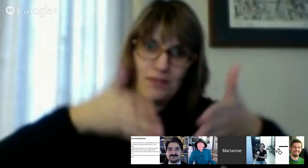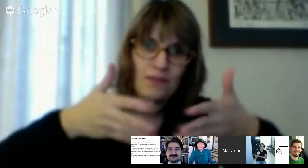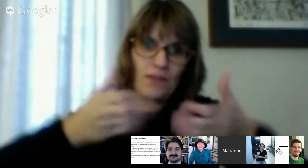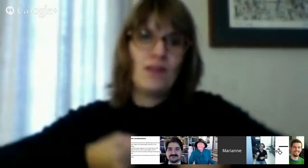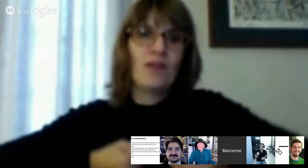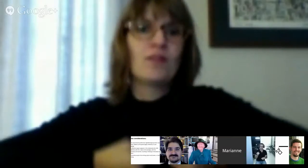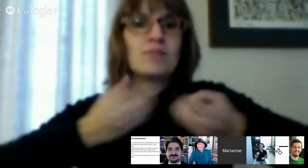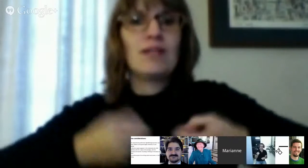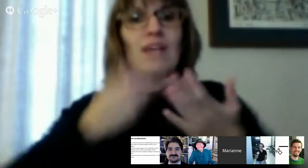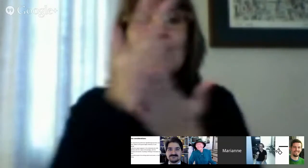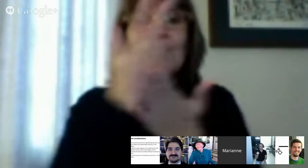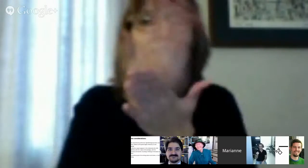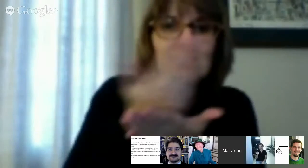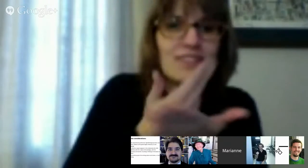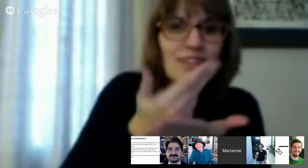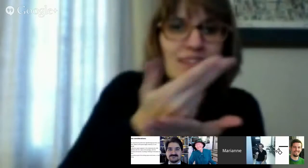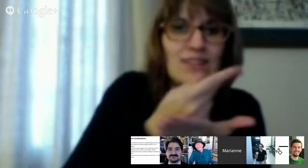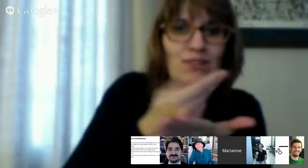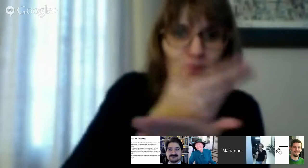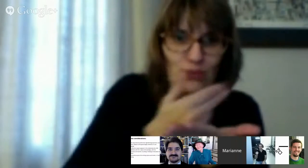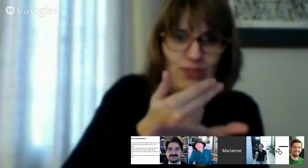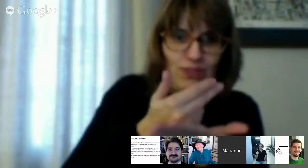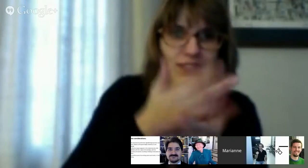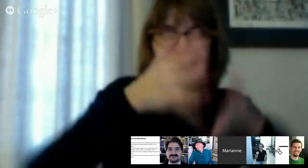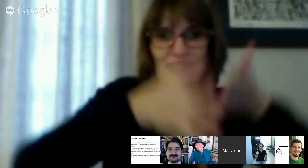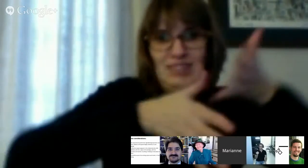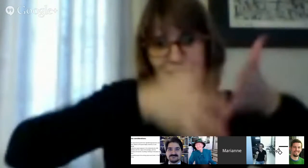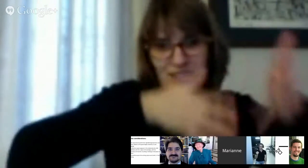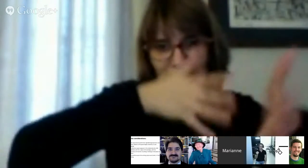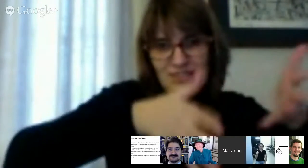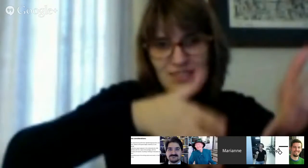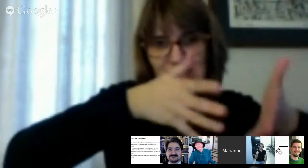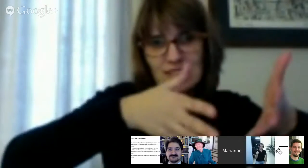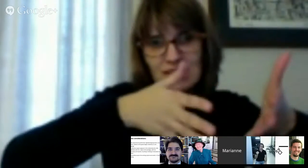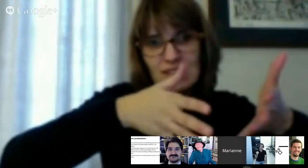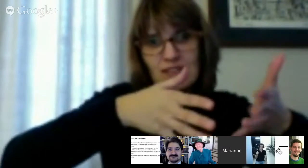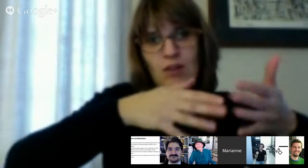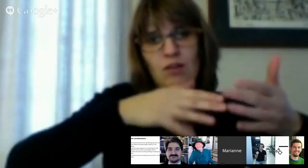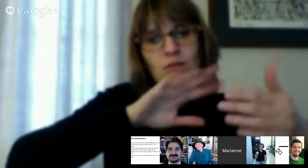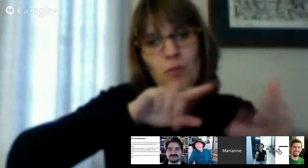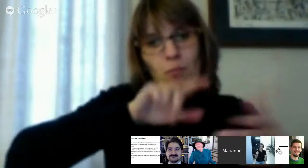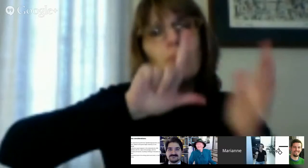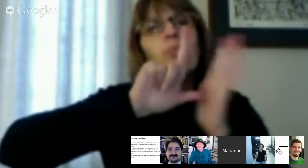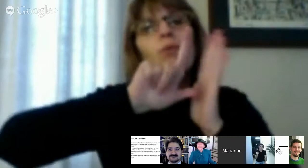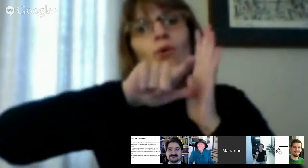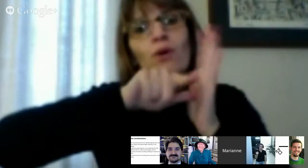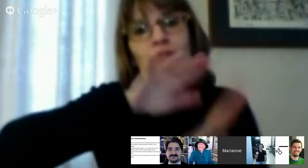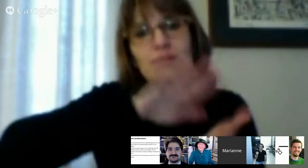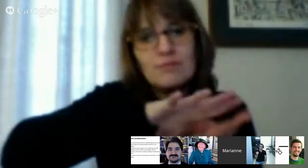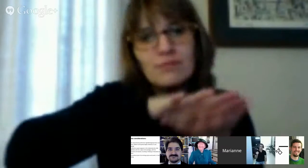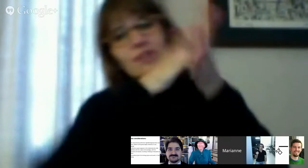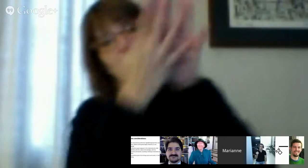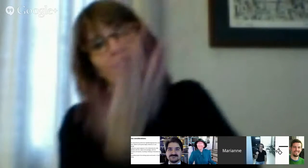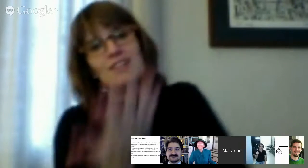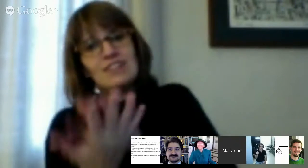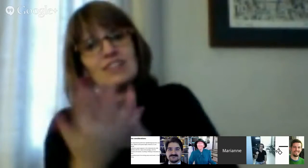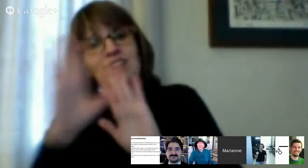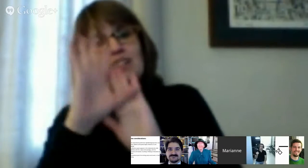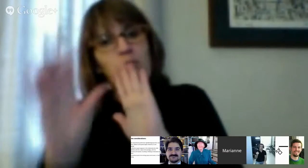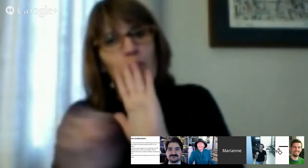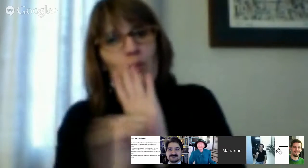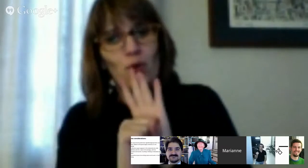Onde as crianças, elas vão pensar em escrita de sinais, elas vão pensar na sua própria língua